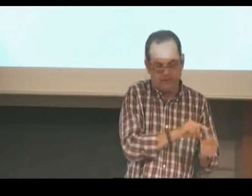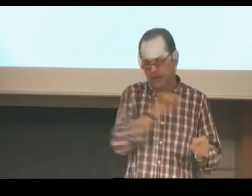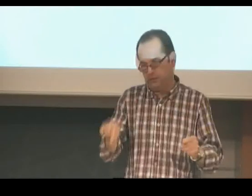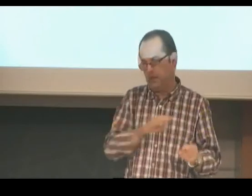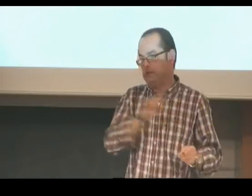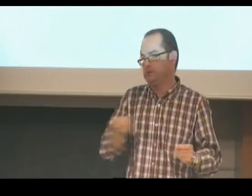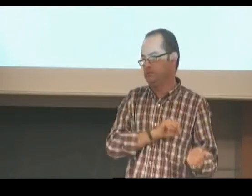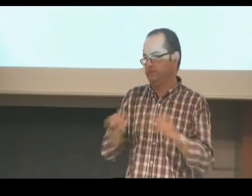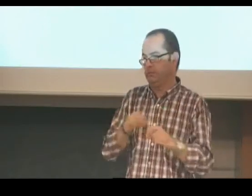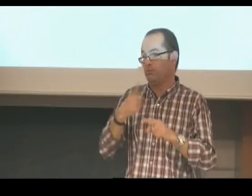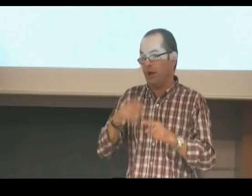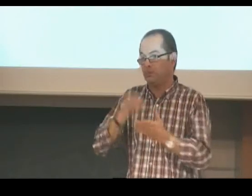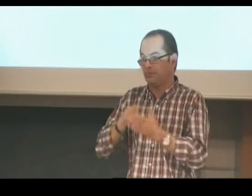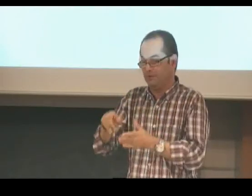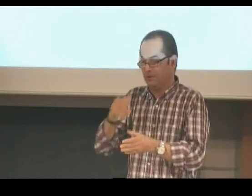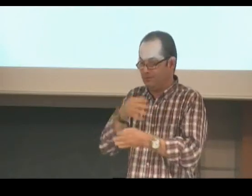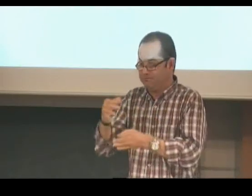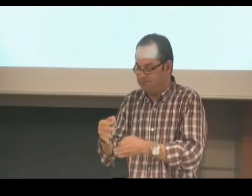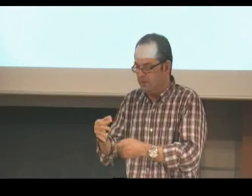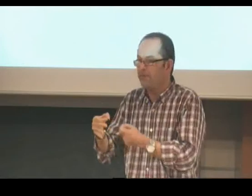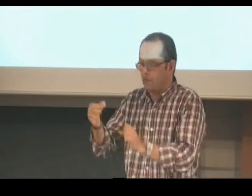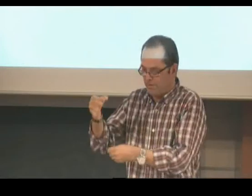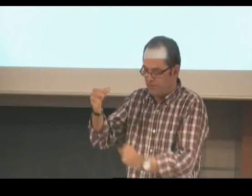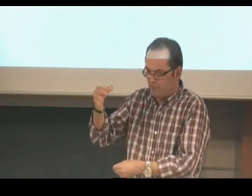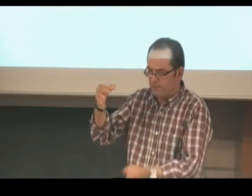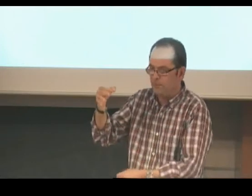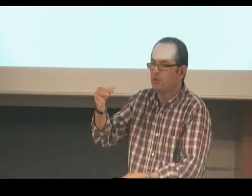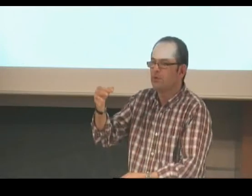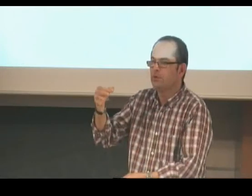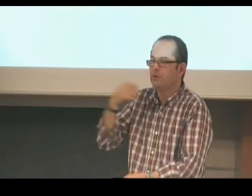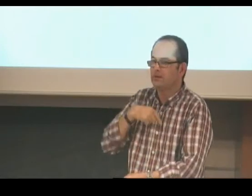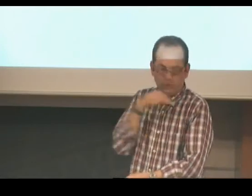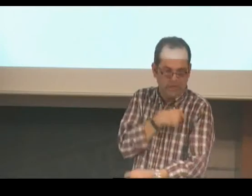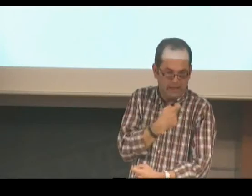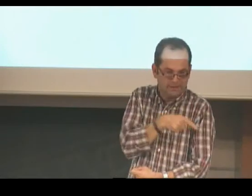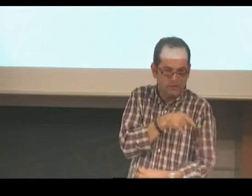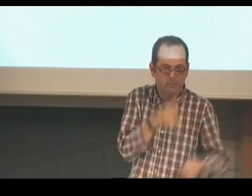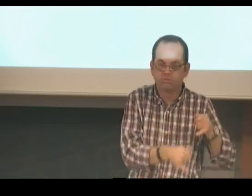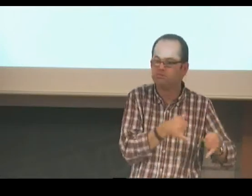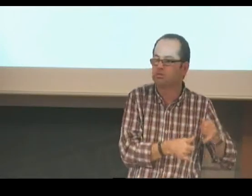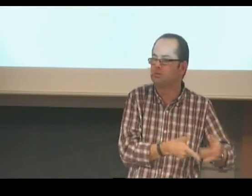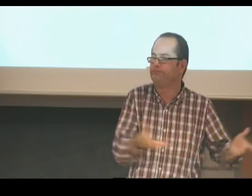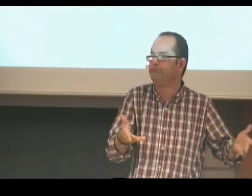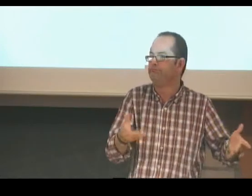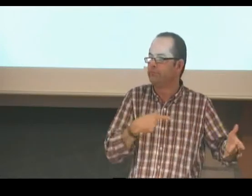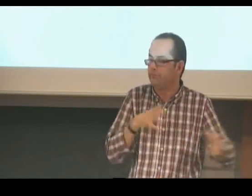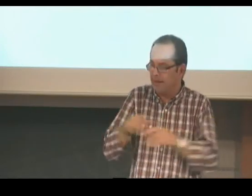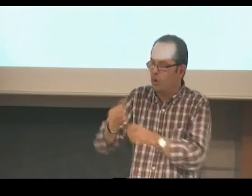com esperàvem, doncs no repetir aquests errors i en canvi en les tasques que ens